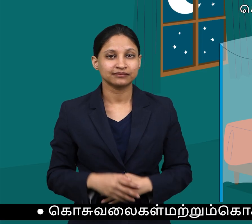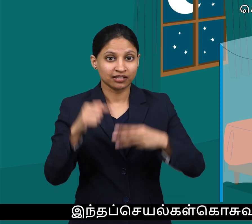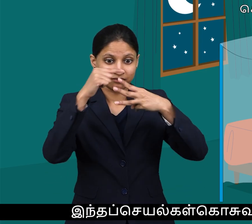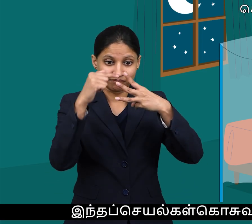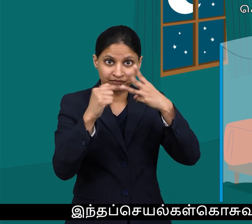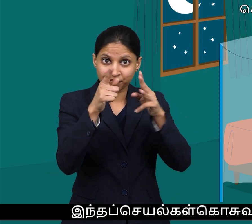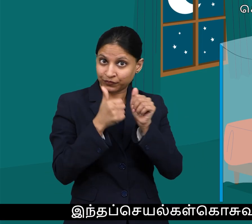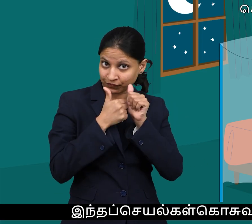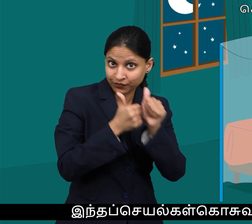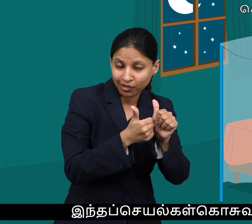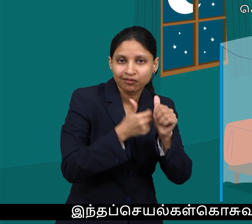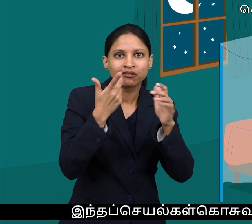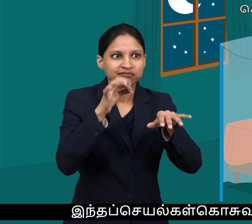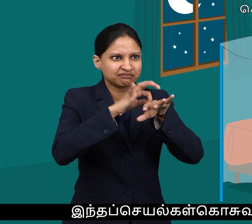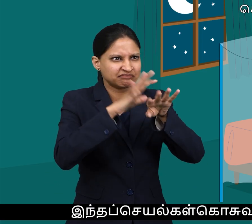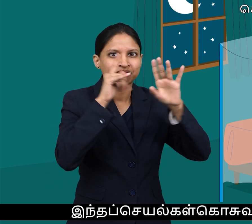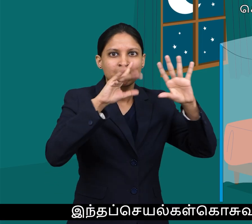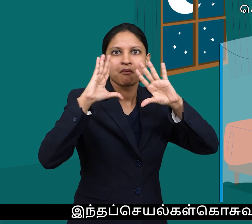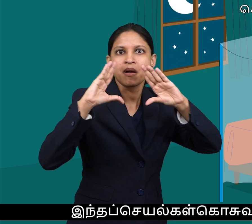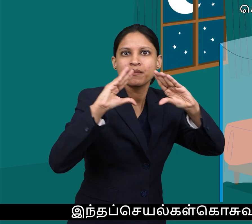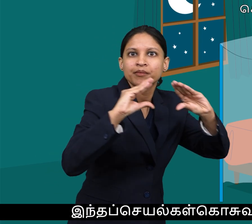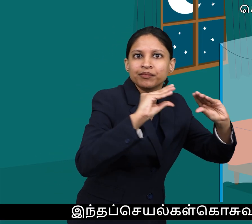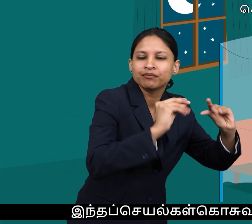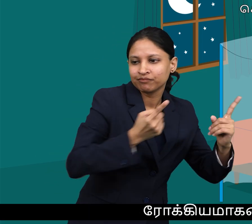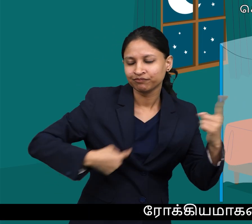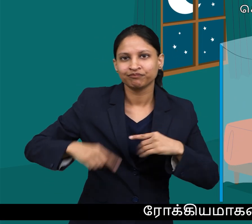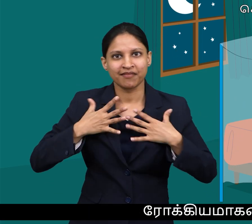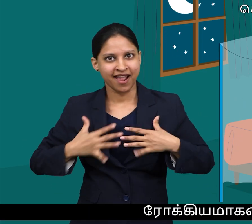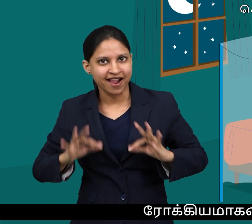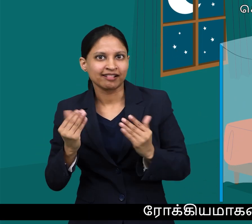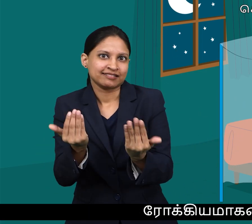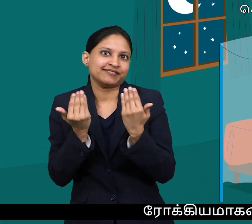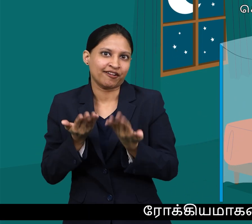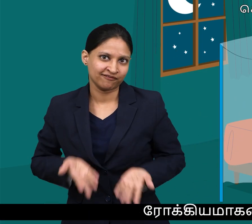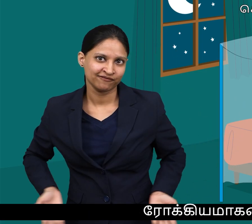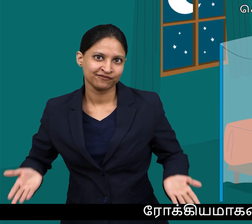இந்த செயல்கள் கொசு வளர்ச்சியை தடுத்து நம்மை ஆரோக்கியமாக வைத்திருக்க உதவும்.